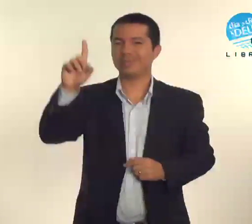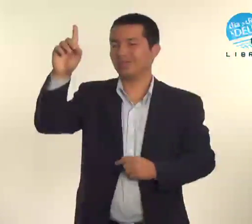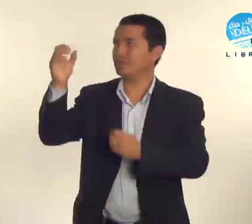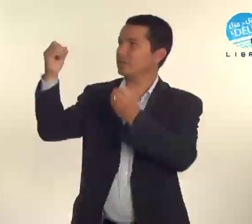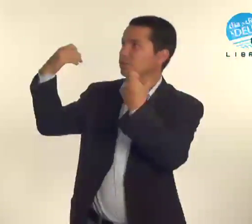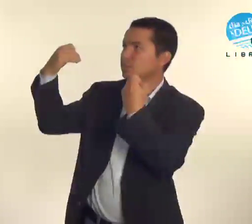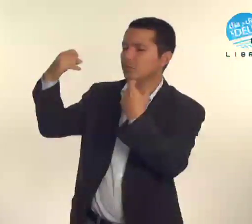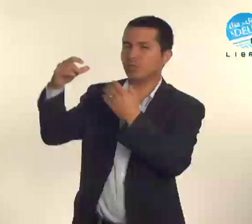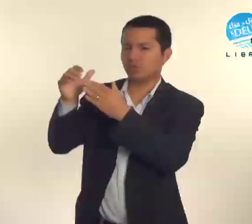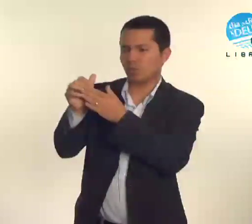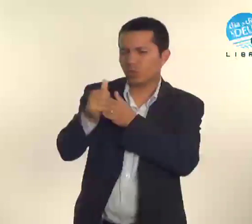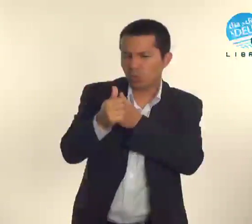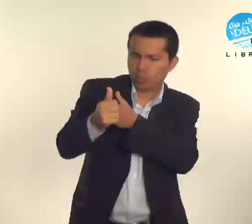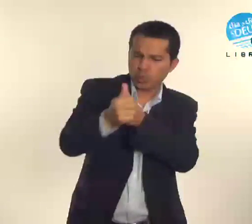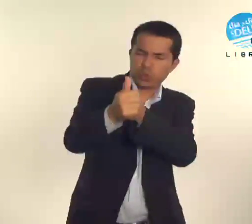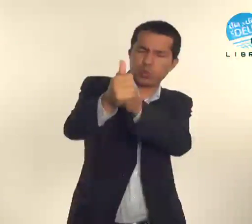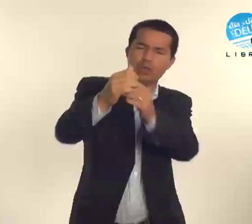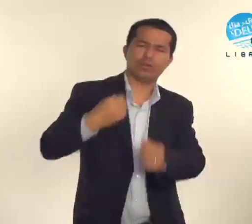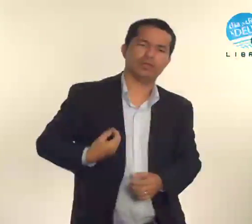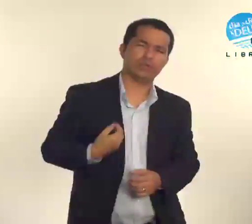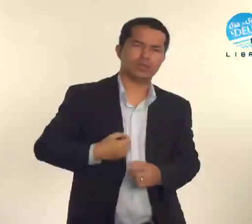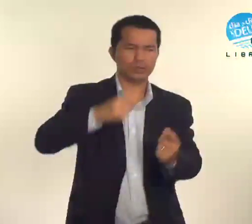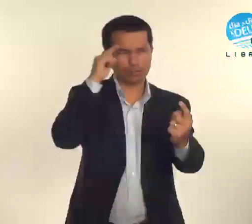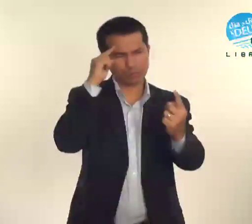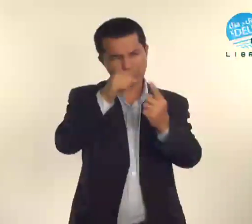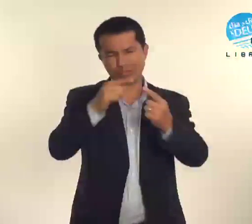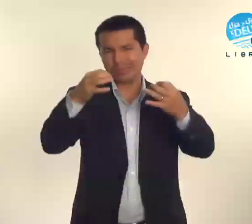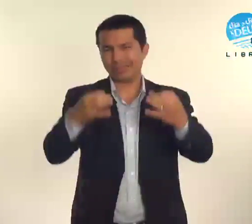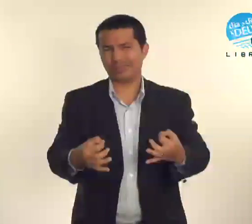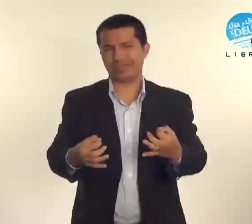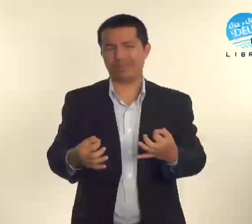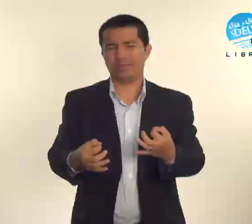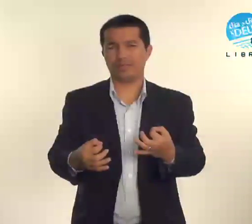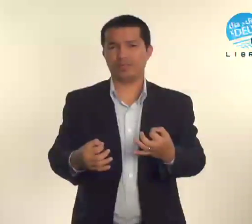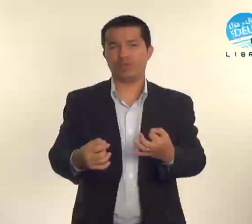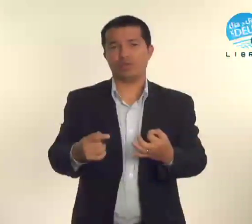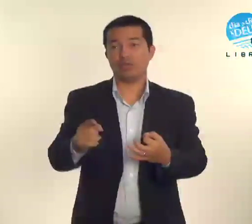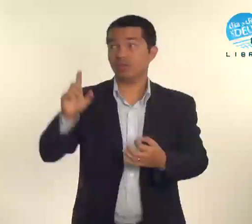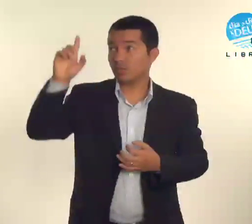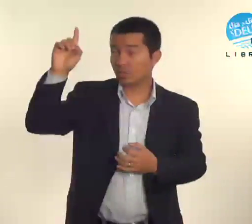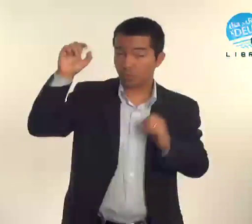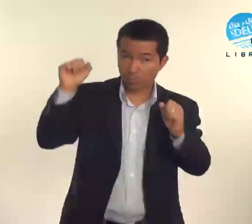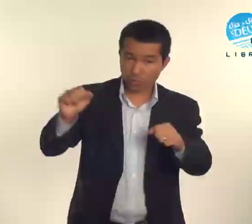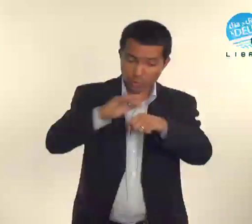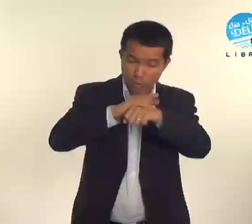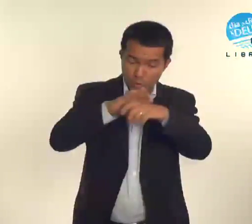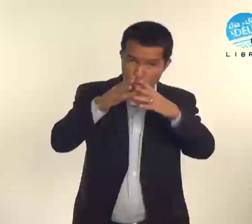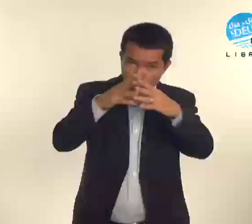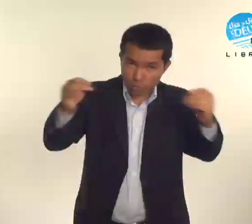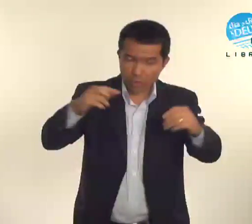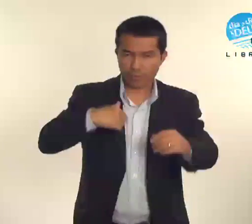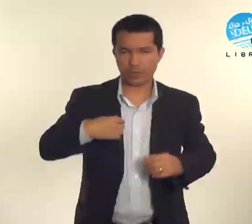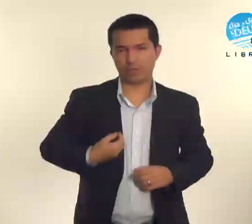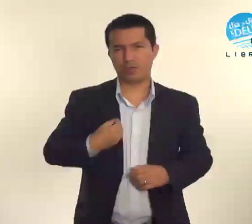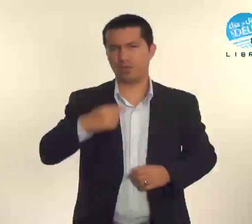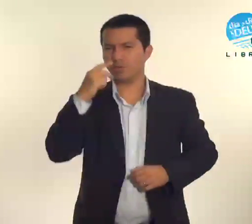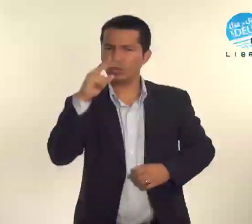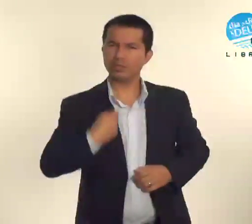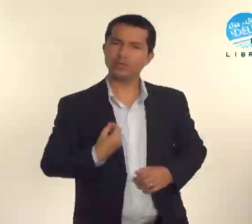é redirecionar para o propósito de Deus, é curar as nossas feridas. E às vezes algumas